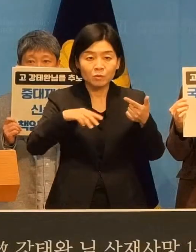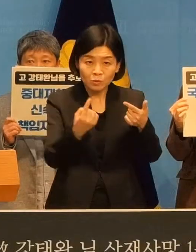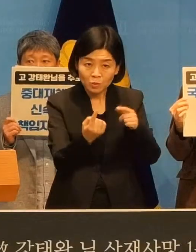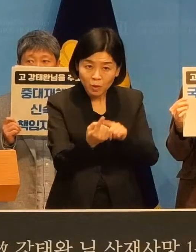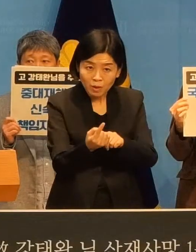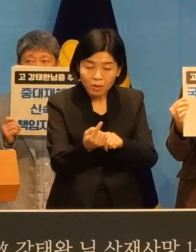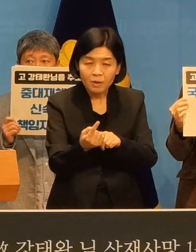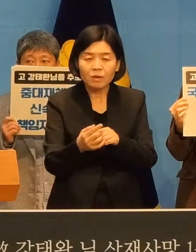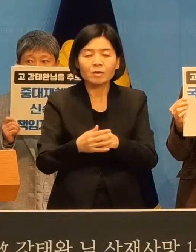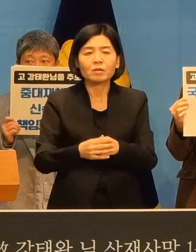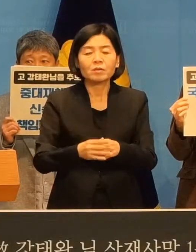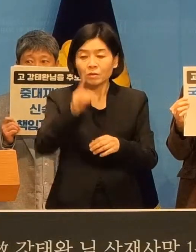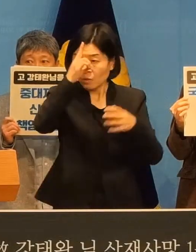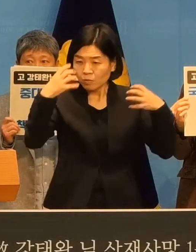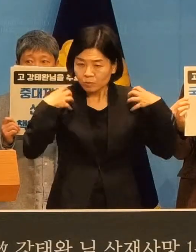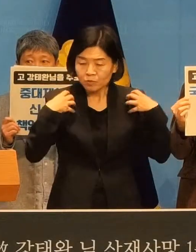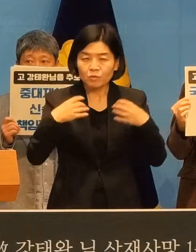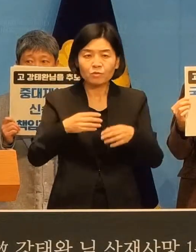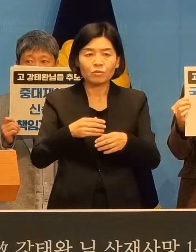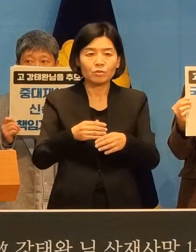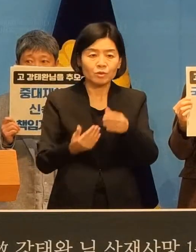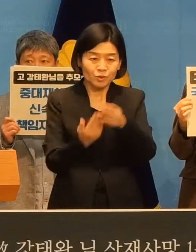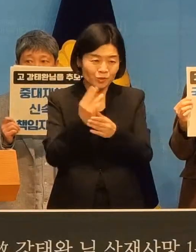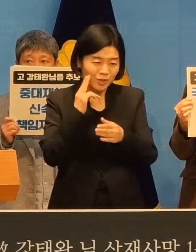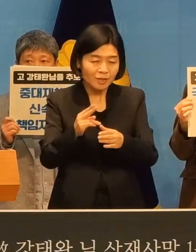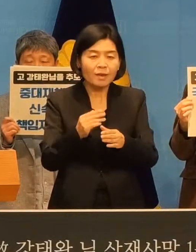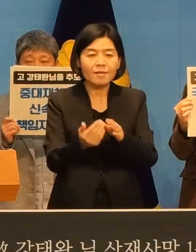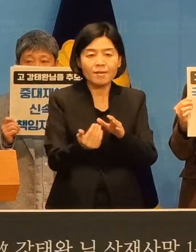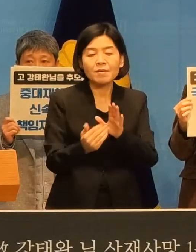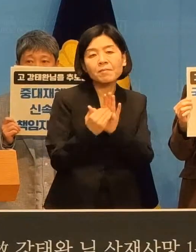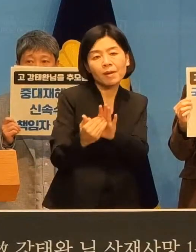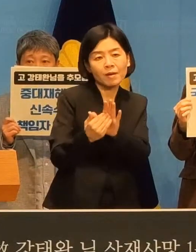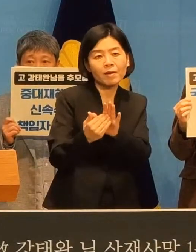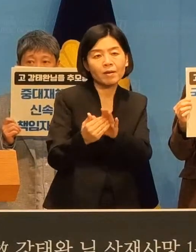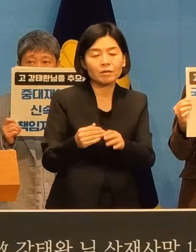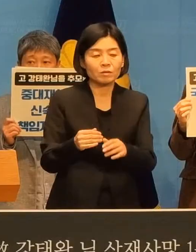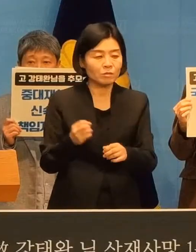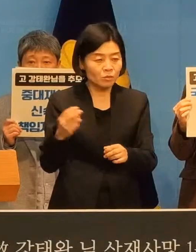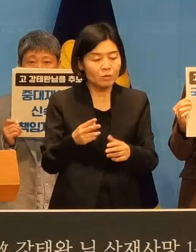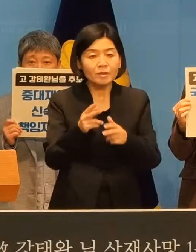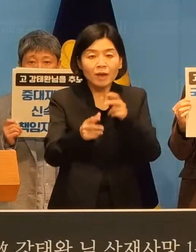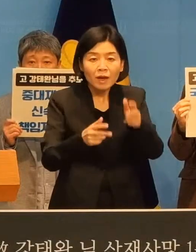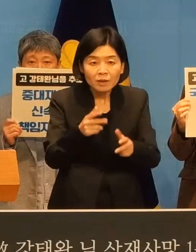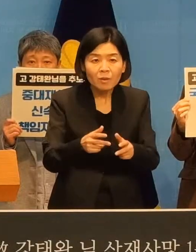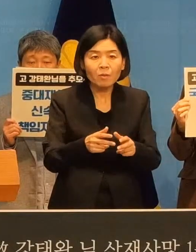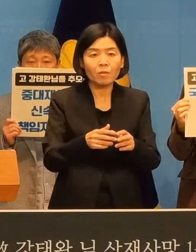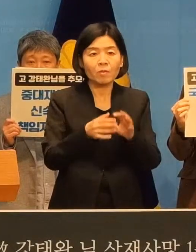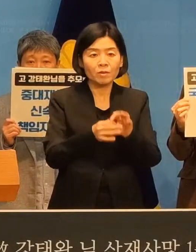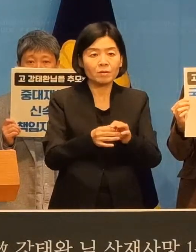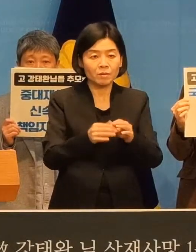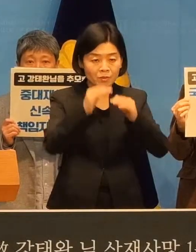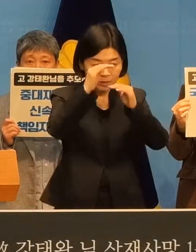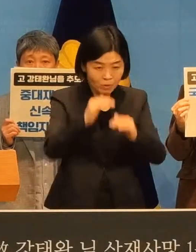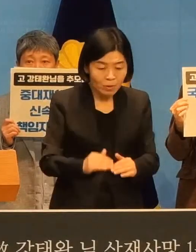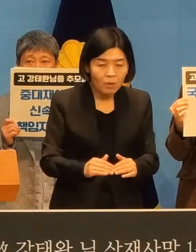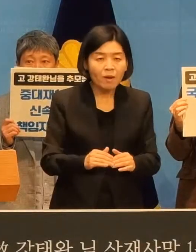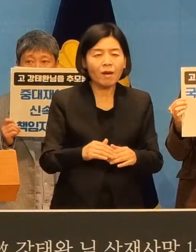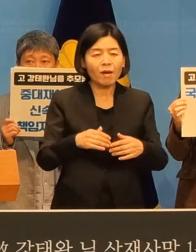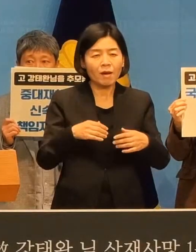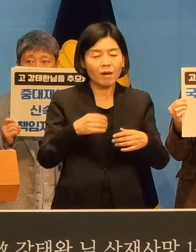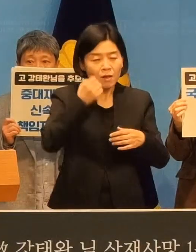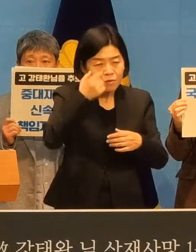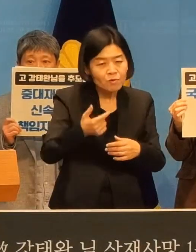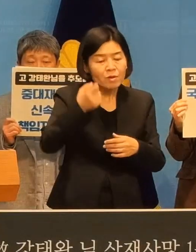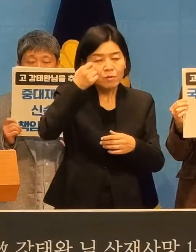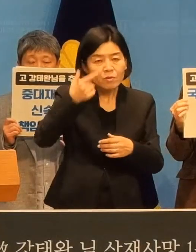정부는 중대재해 예방을 위한 조치 이행 등 상황 및 중대재해 예방산업 지원 사업 현황을 반기별로 국회 소관